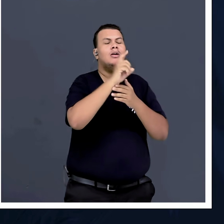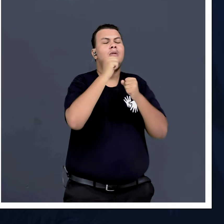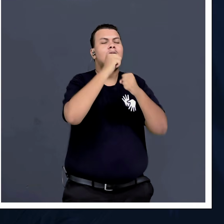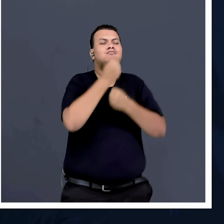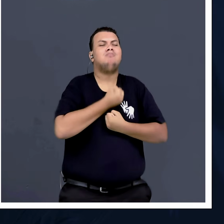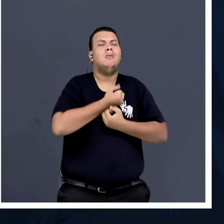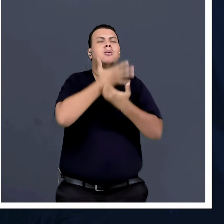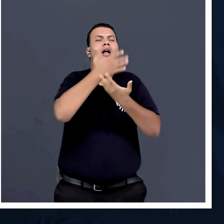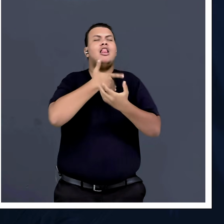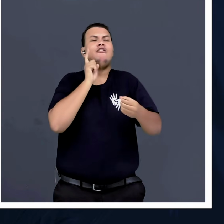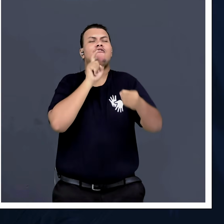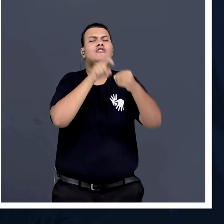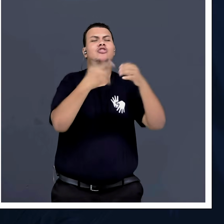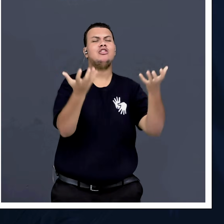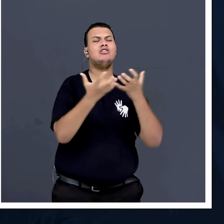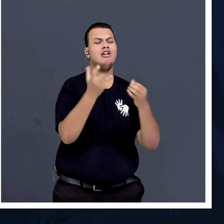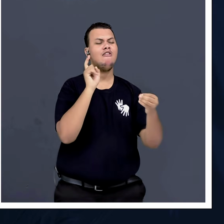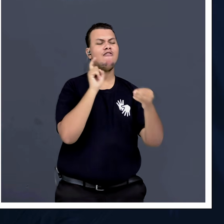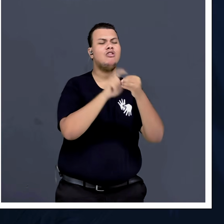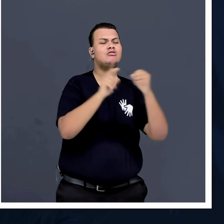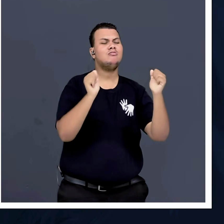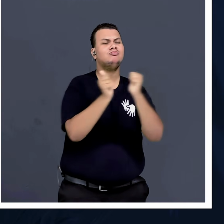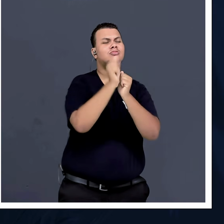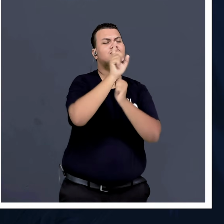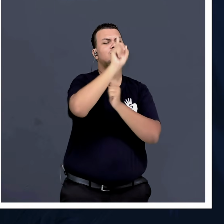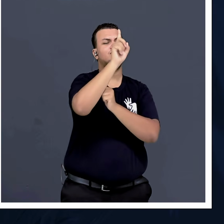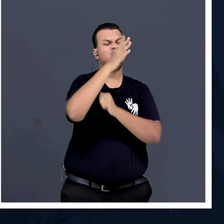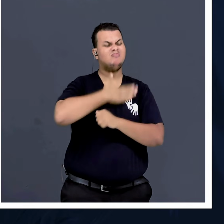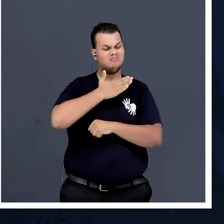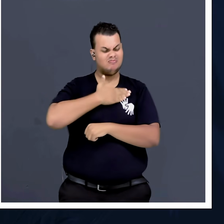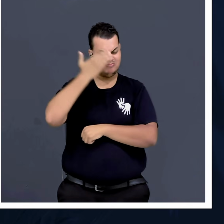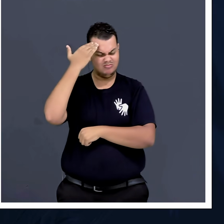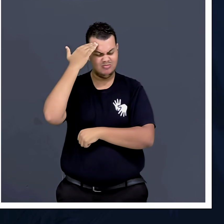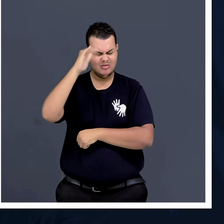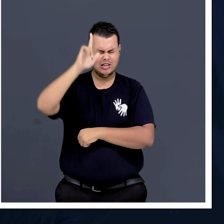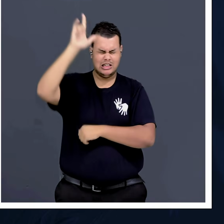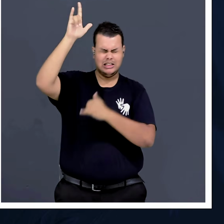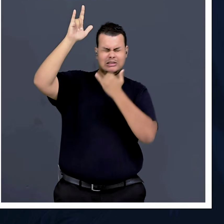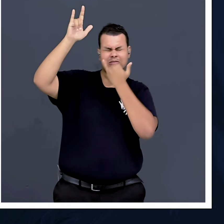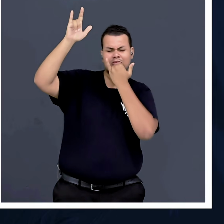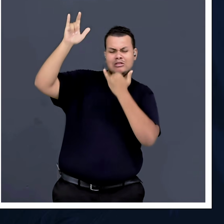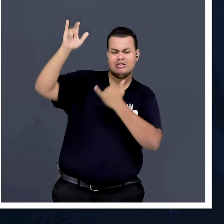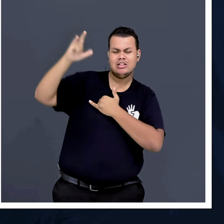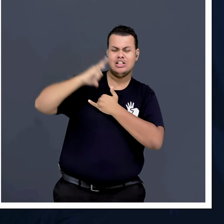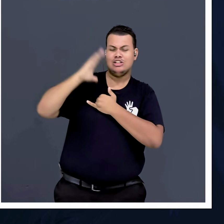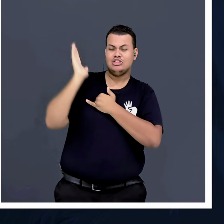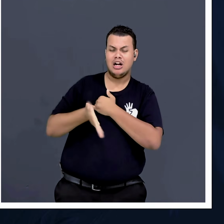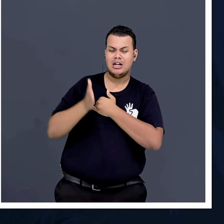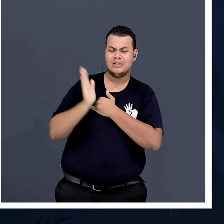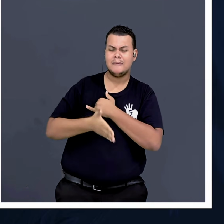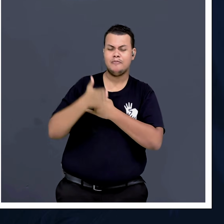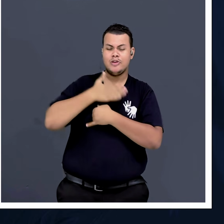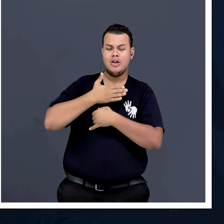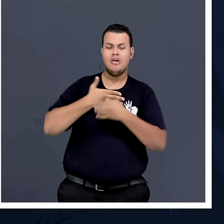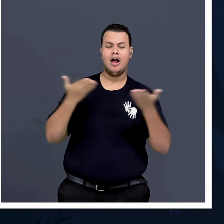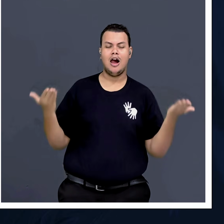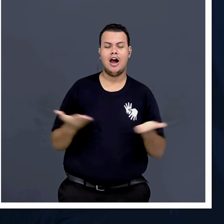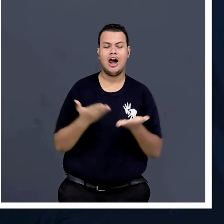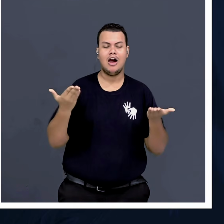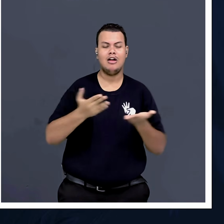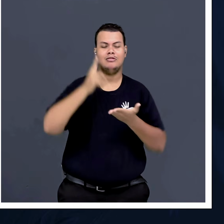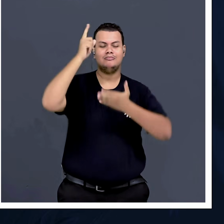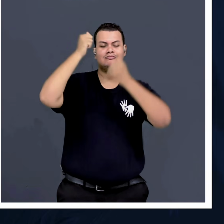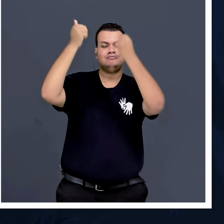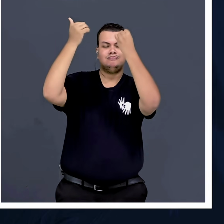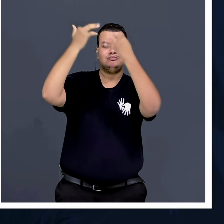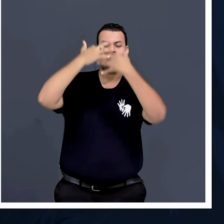eu estou de volta. Eu entendo que o Teu perdão me alcançou. Eu desfruto da graça